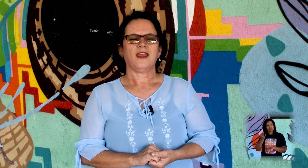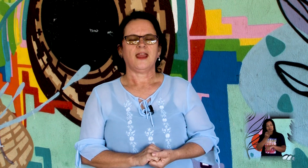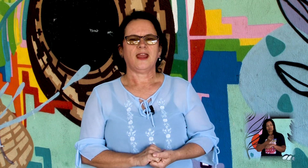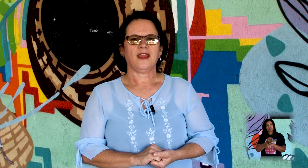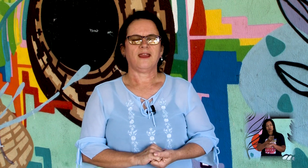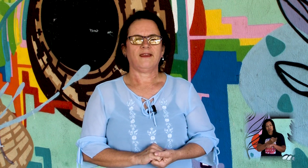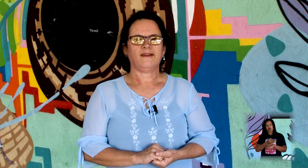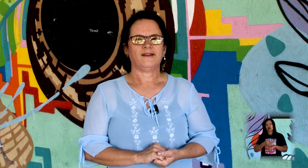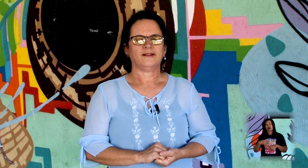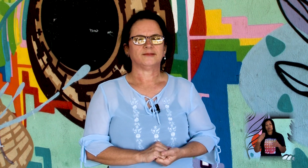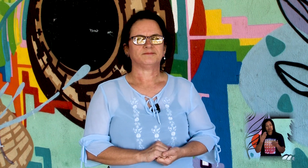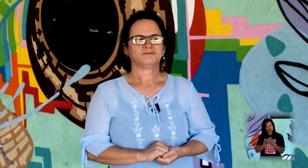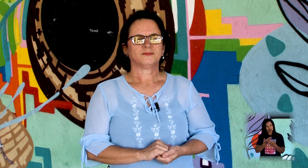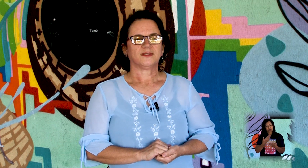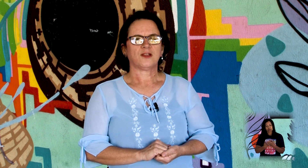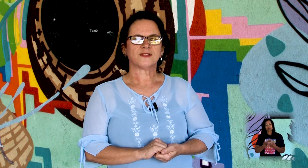tem